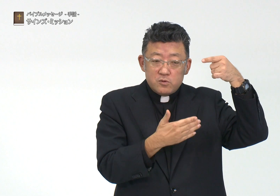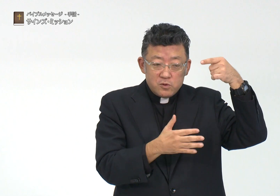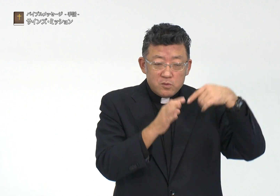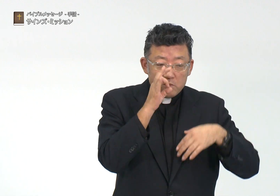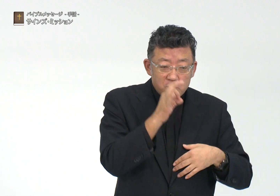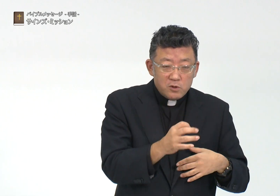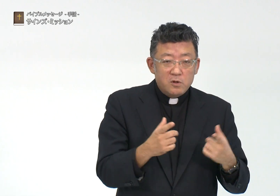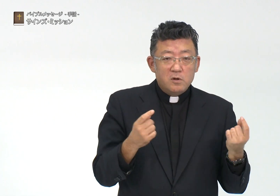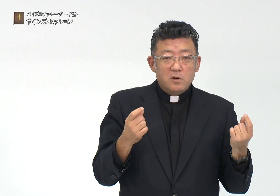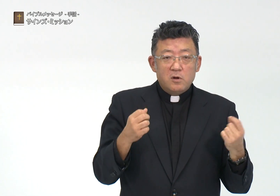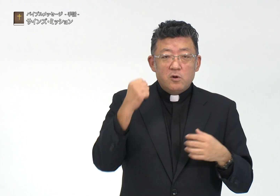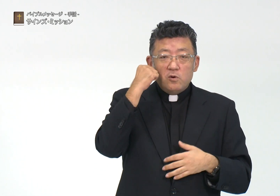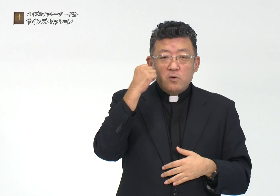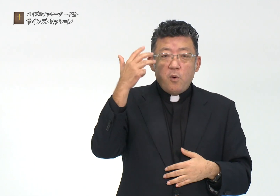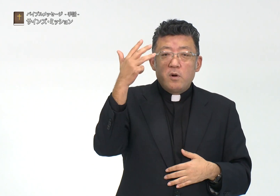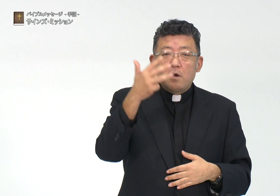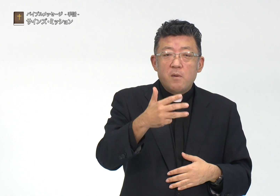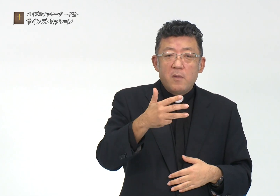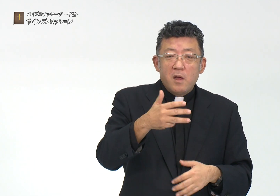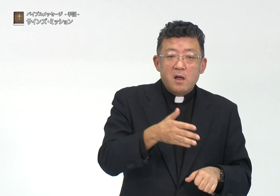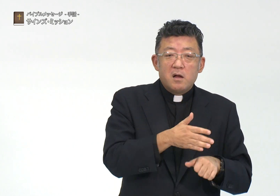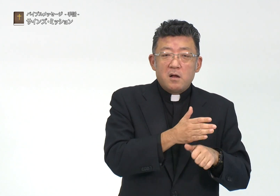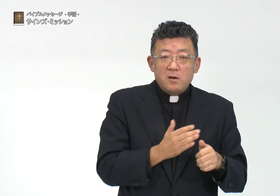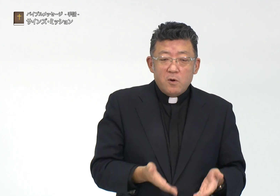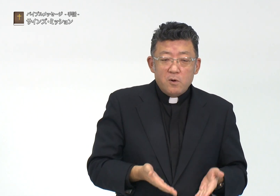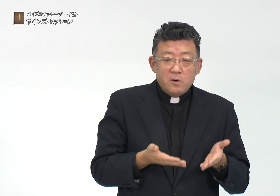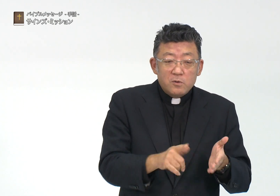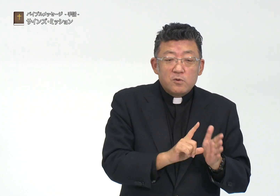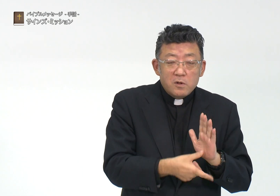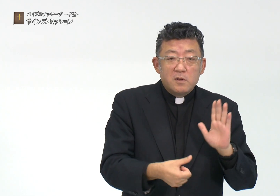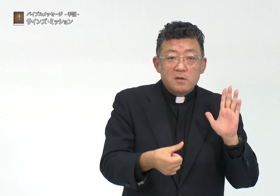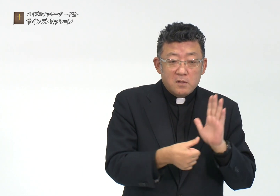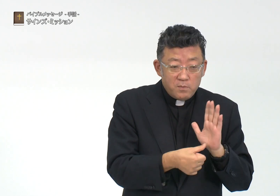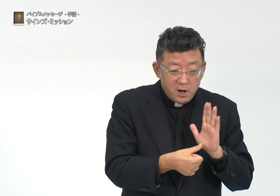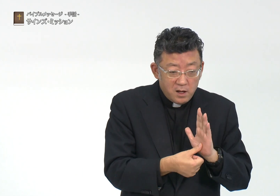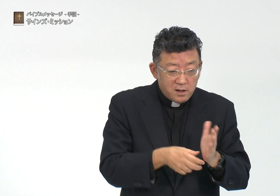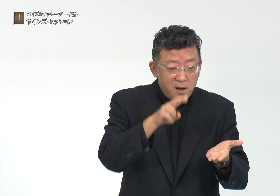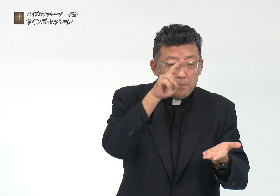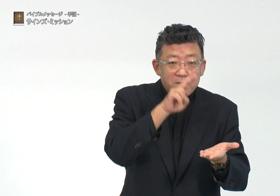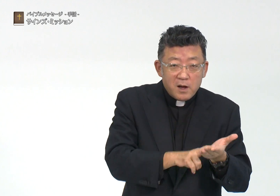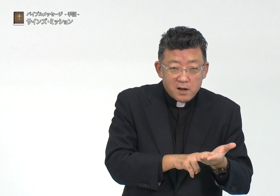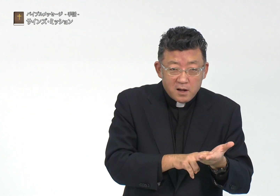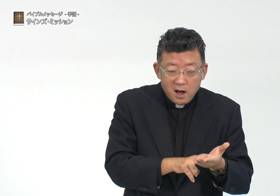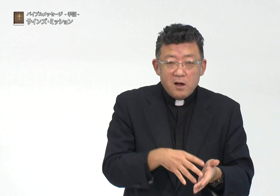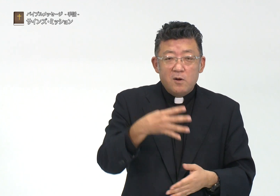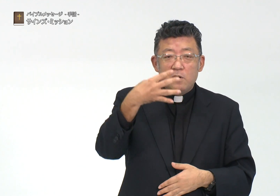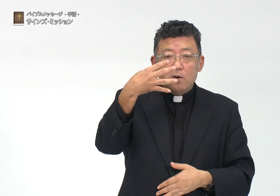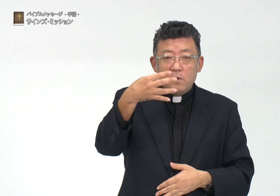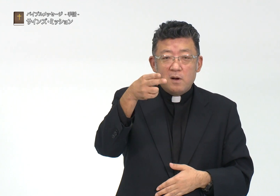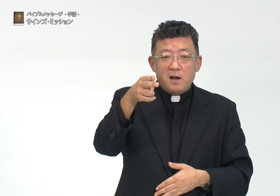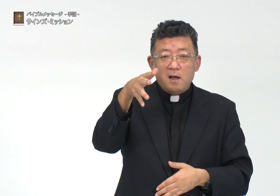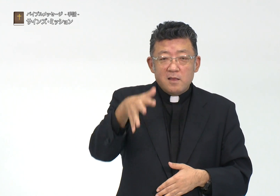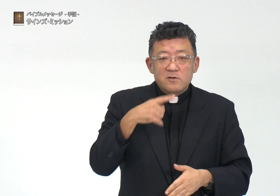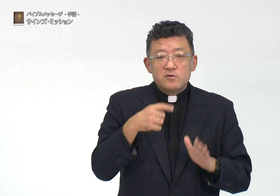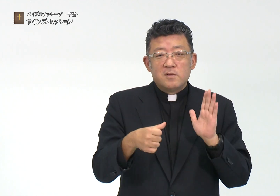書一生59雪を見ると同じように8日目に割礼を施しそして